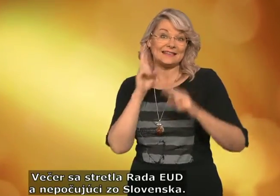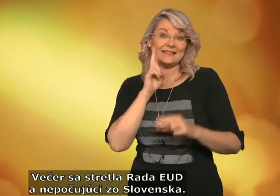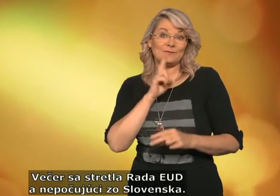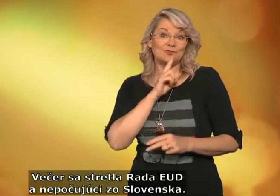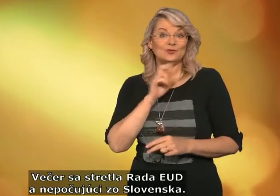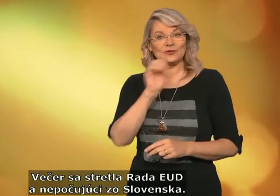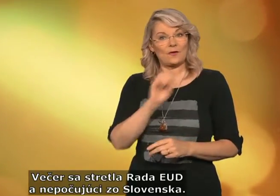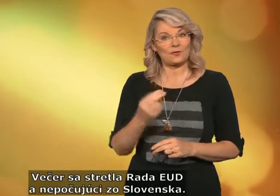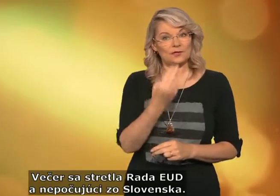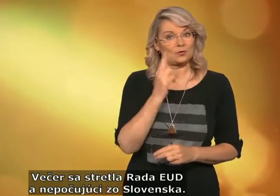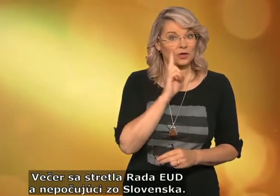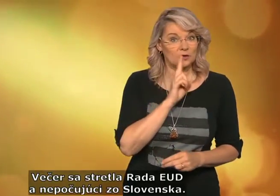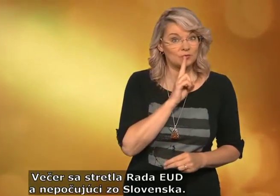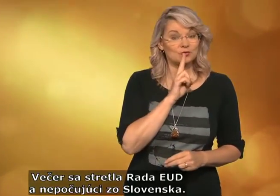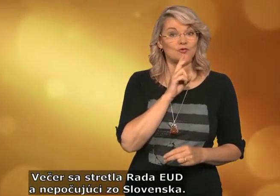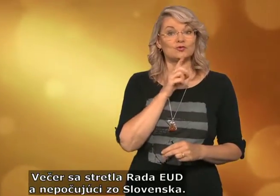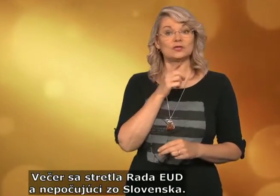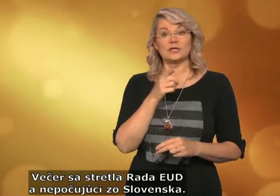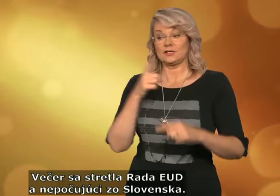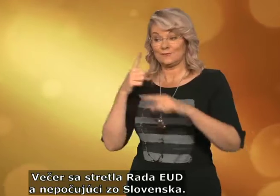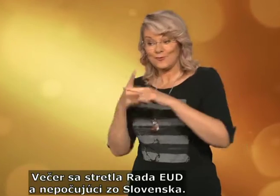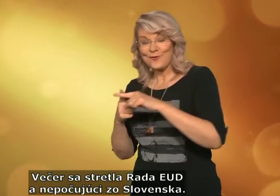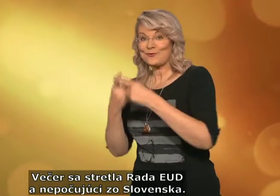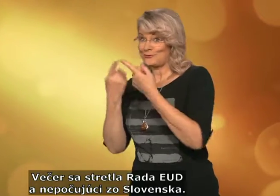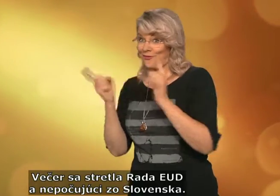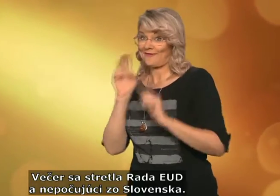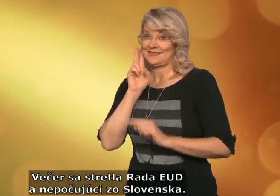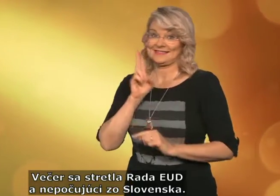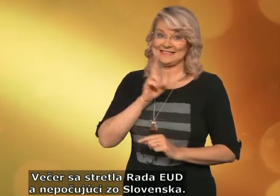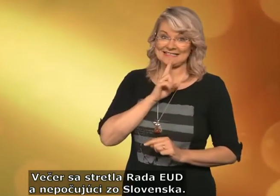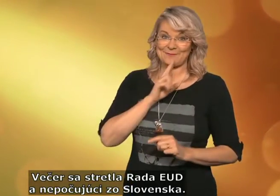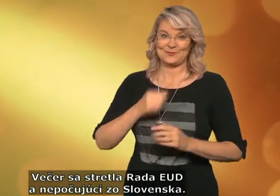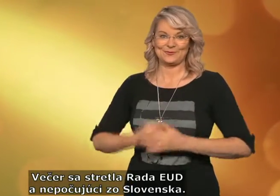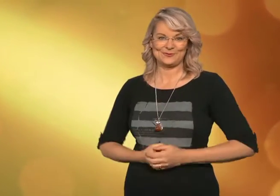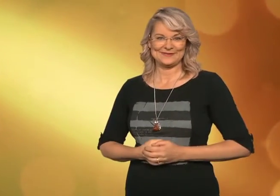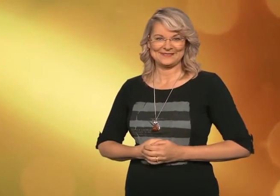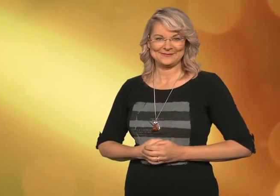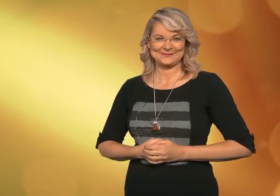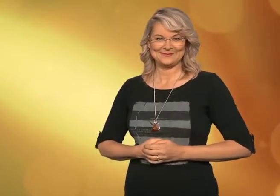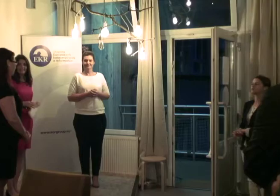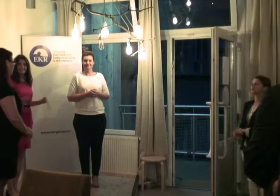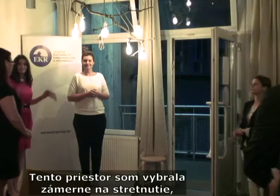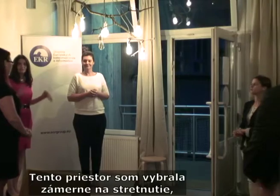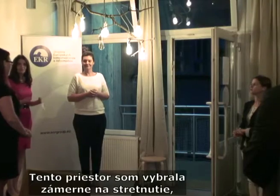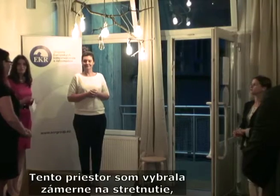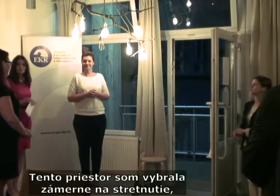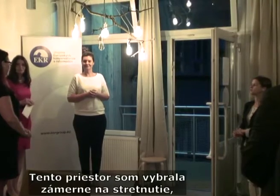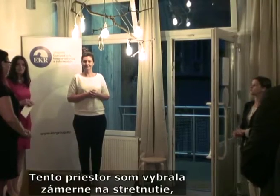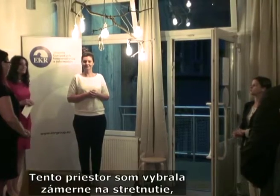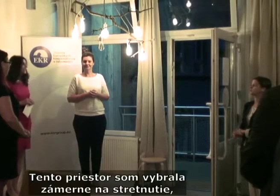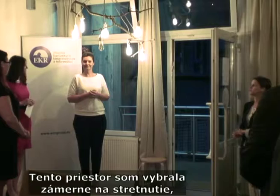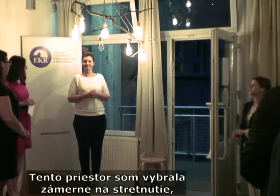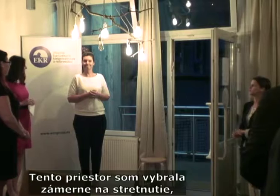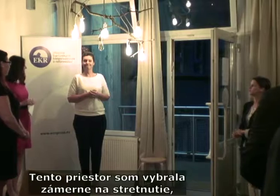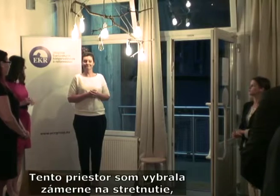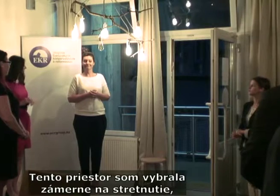Večer sa stretla Rada Európskej únie nepočujúcich a nepočujúci zo Slovenska. Tento priestor som